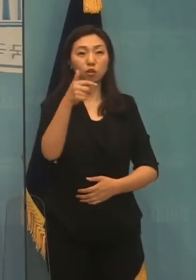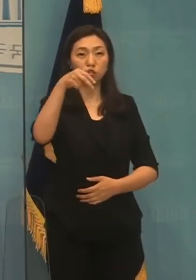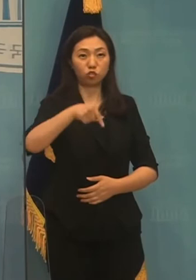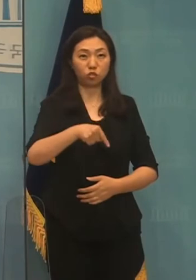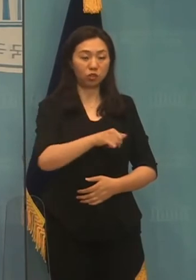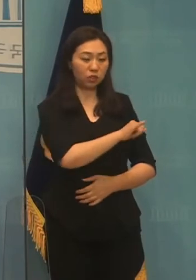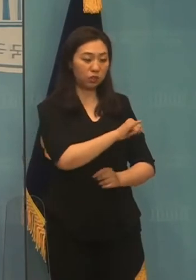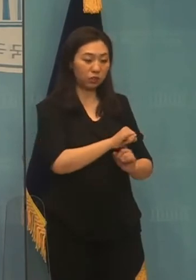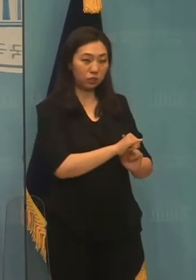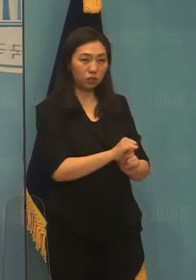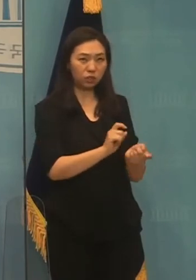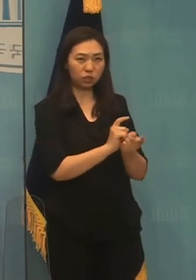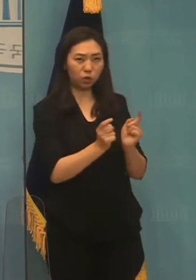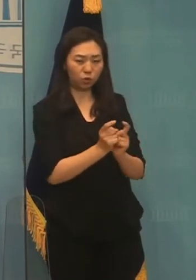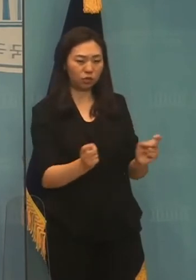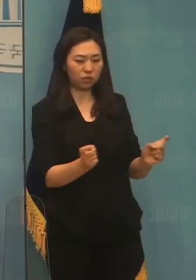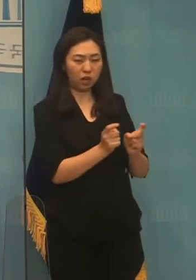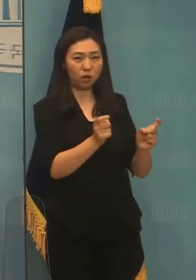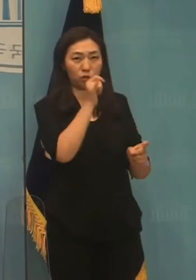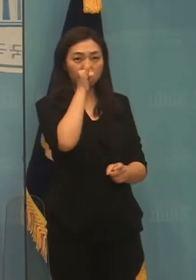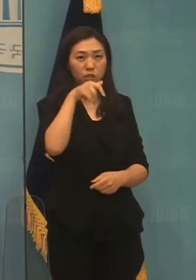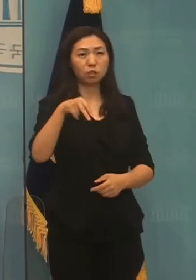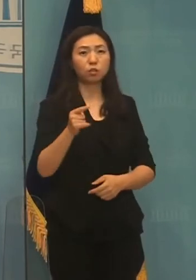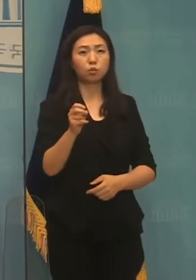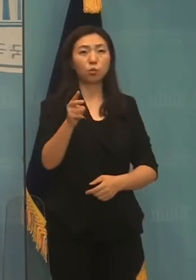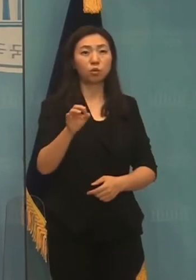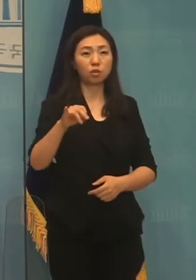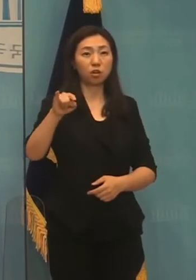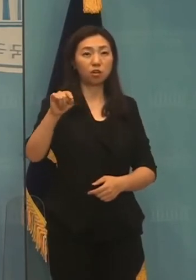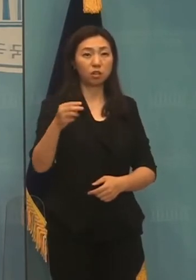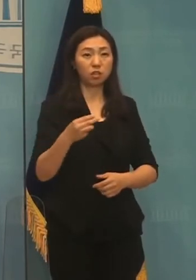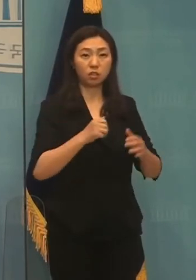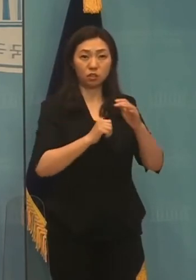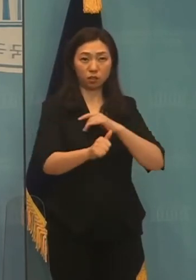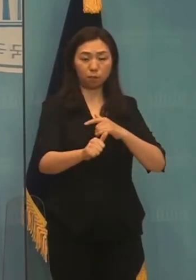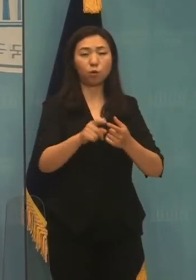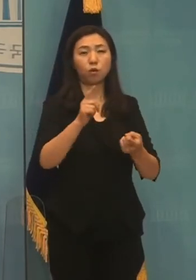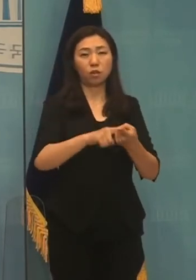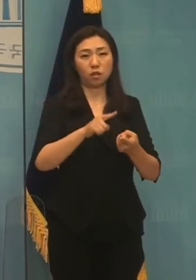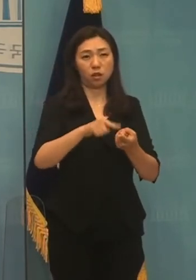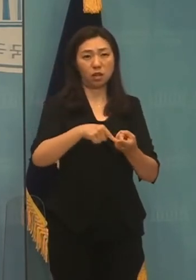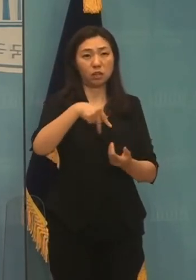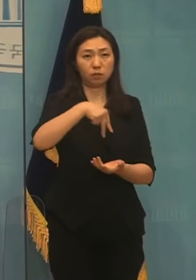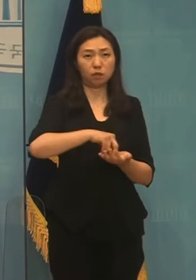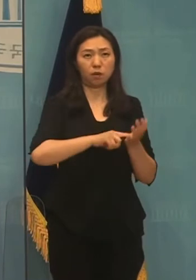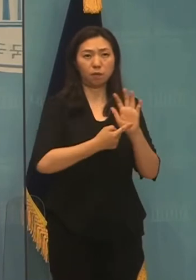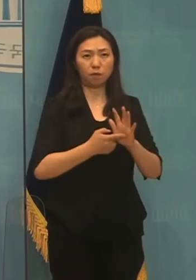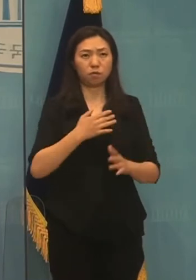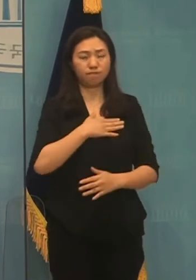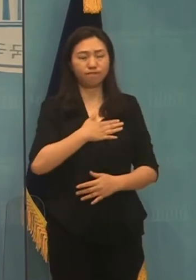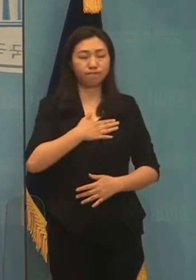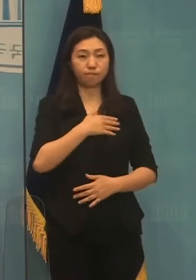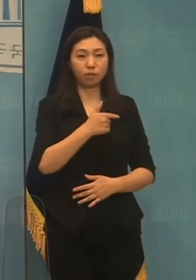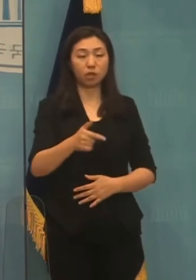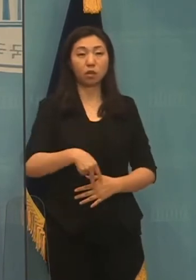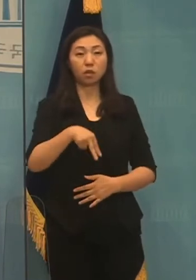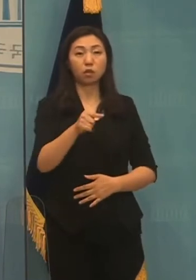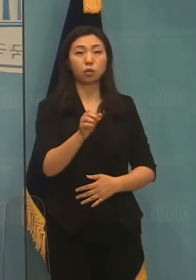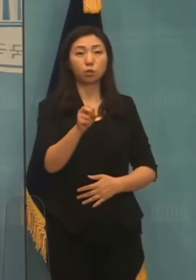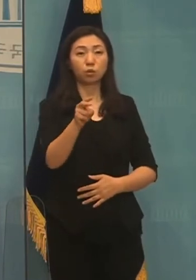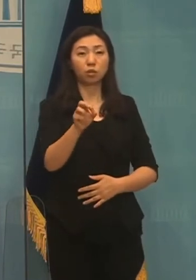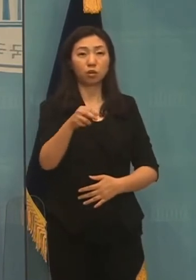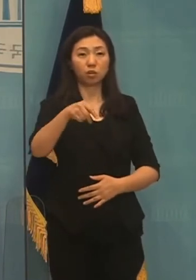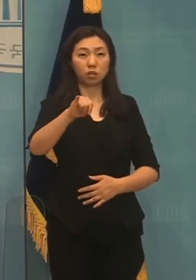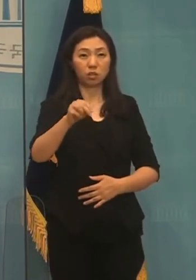질환의 송영길 경범인재단 대표의 발언에 대해서 유감 표명을 하는 브리핑 하겠습니다. 송영길 더불어민주당